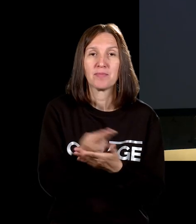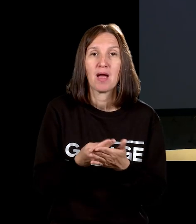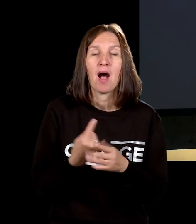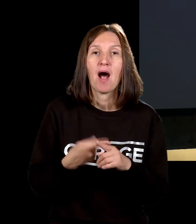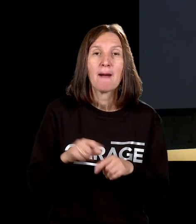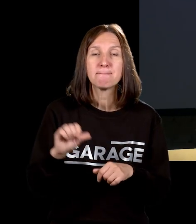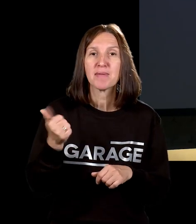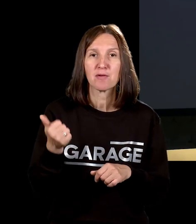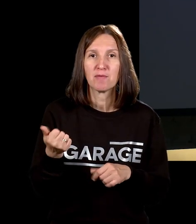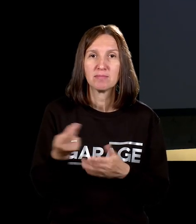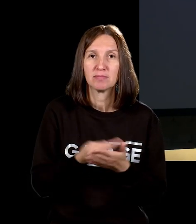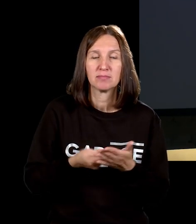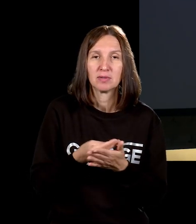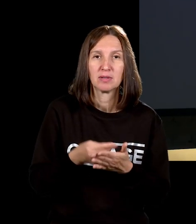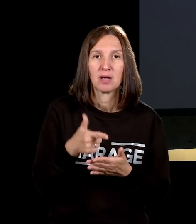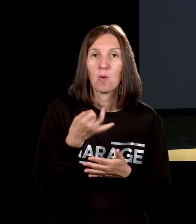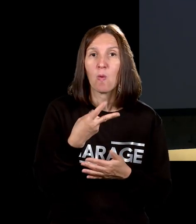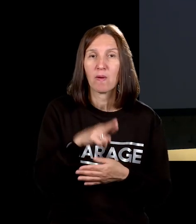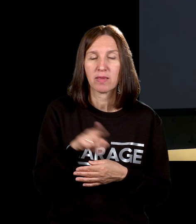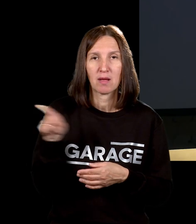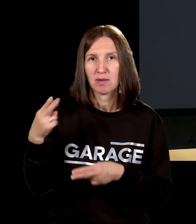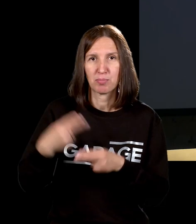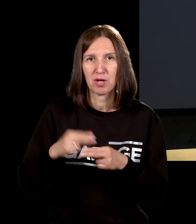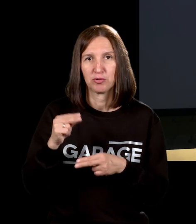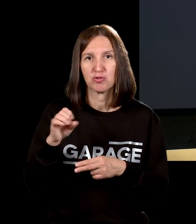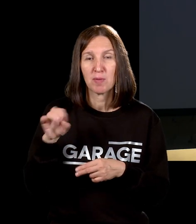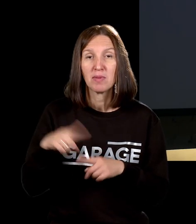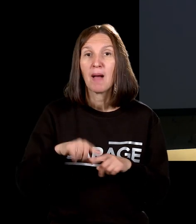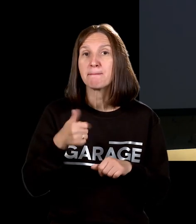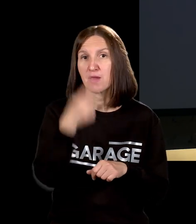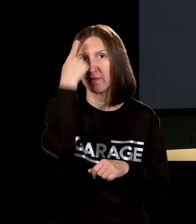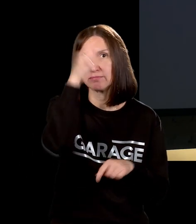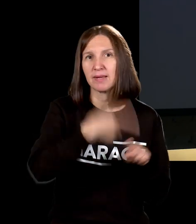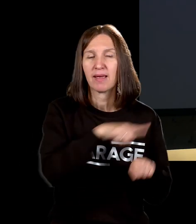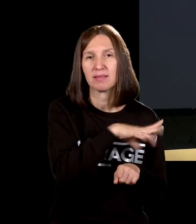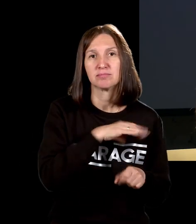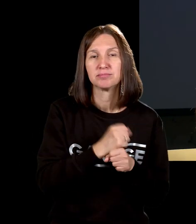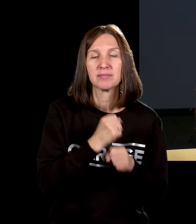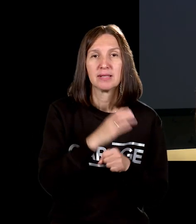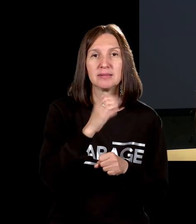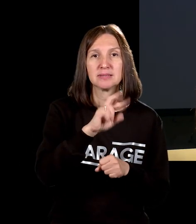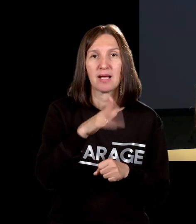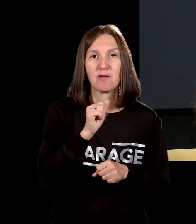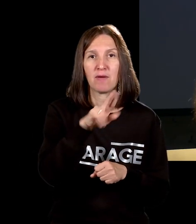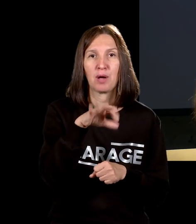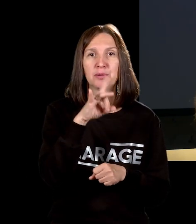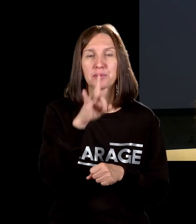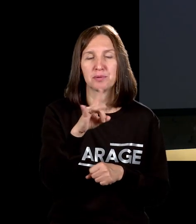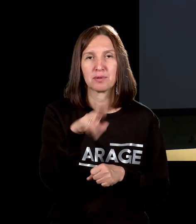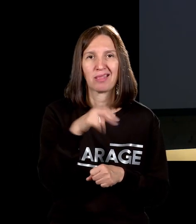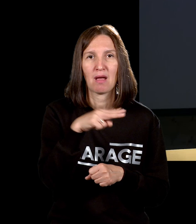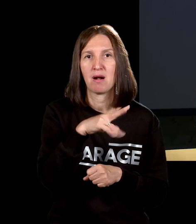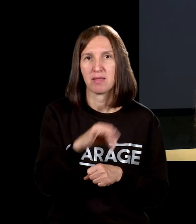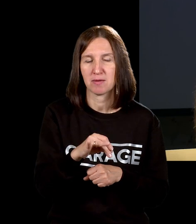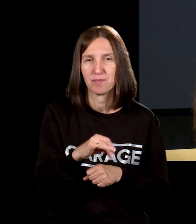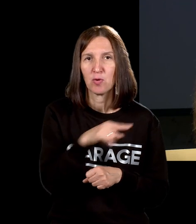сказать, что первым дорисовывал гравюры Гоя все-таки не братья Чепмены, первым это сделал Сальвадор Дали в 70-е годы. У него была там своя версия